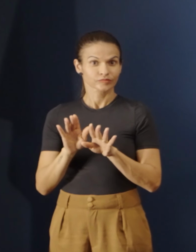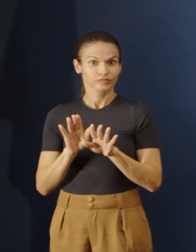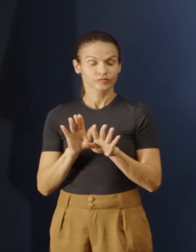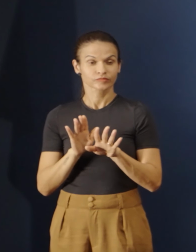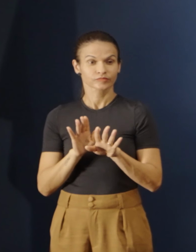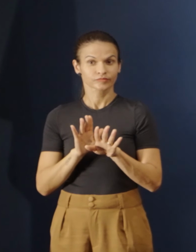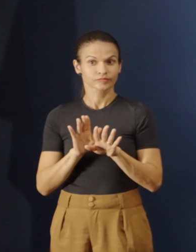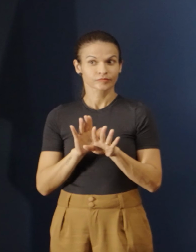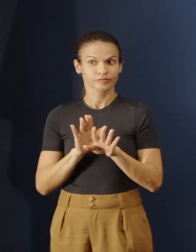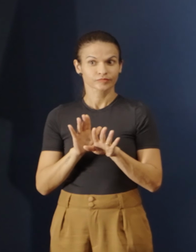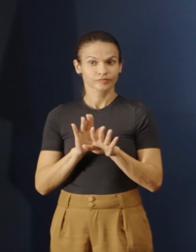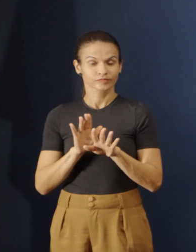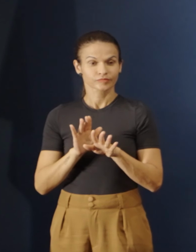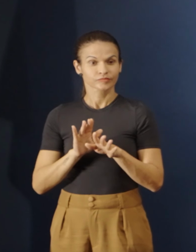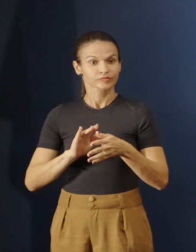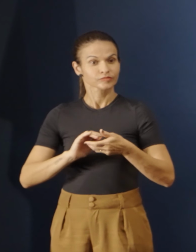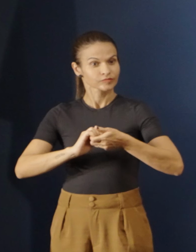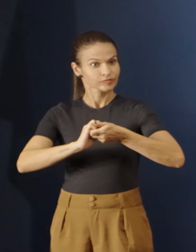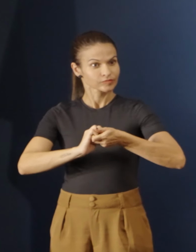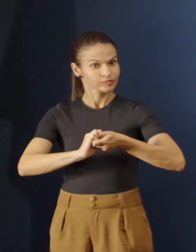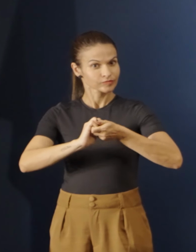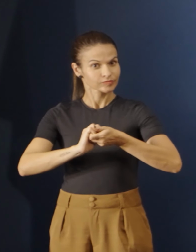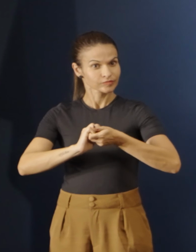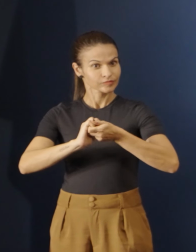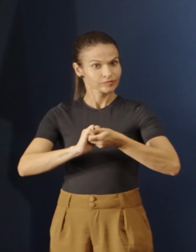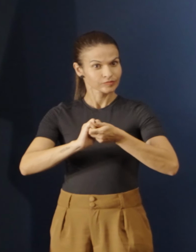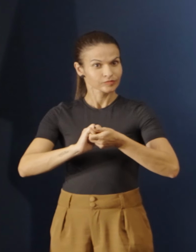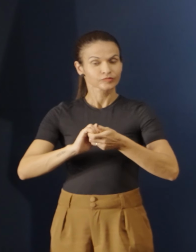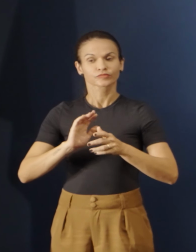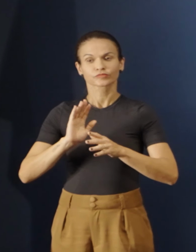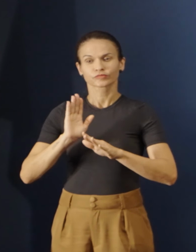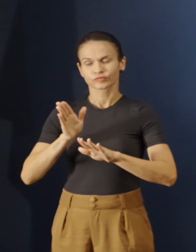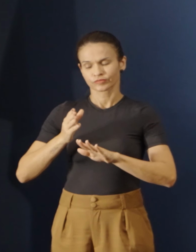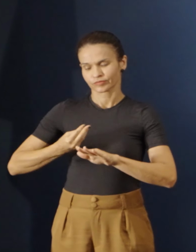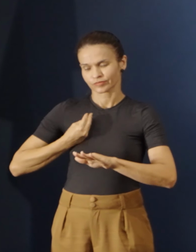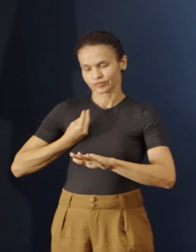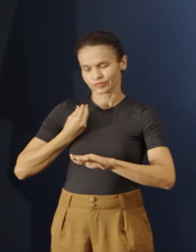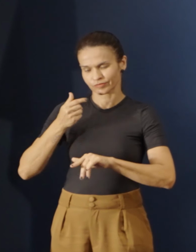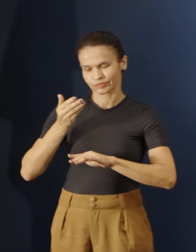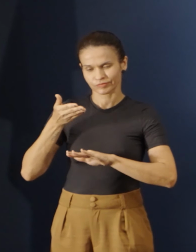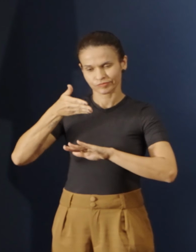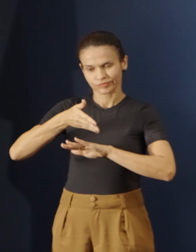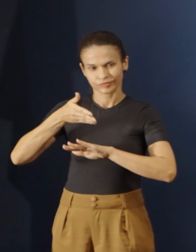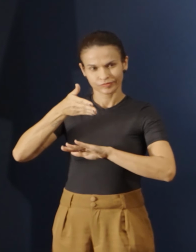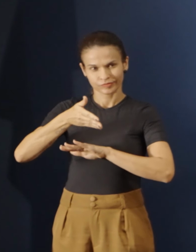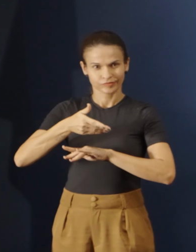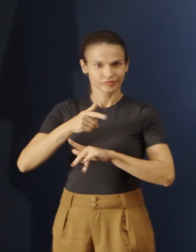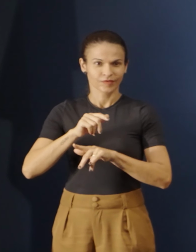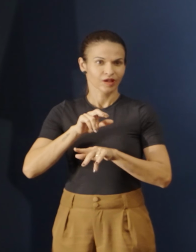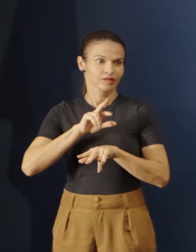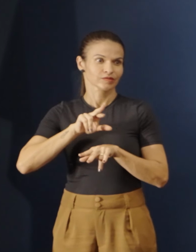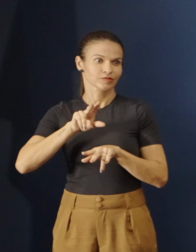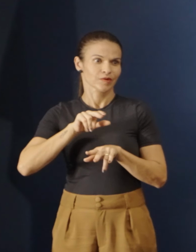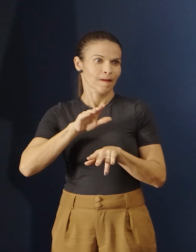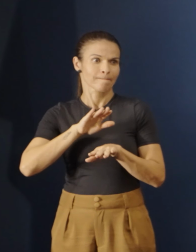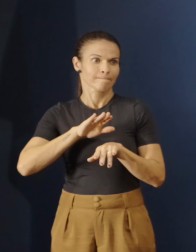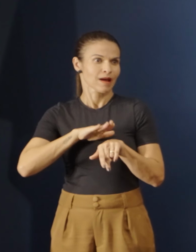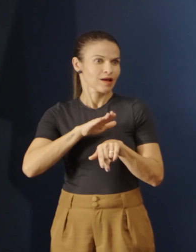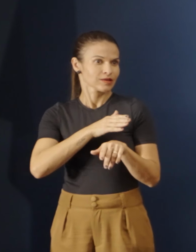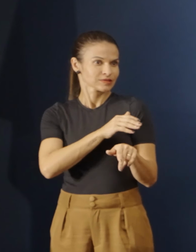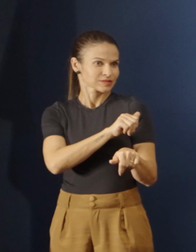deixando de saudar os frequentadores, que já não são assim tão jovens, não são alunos, né?